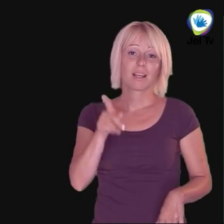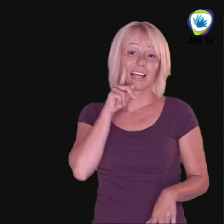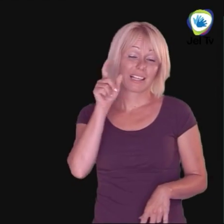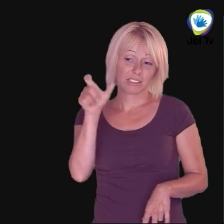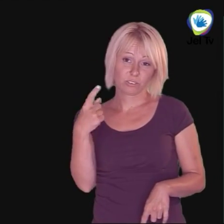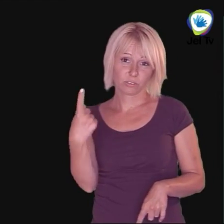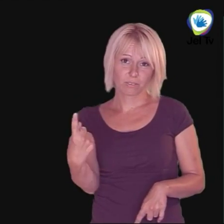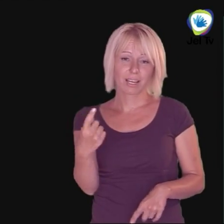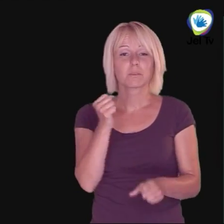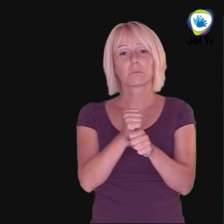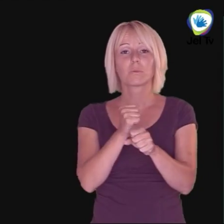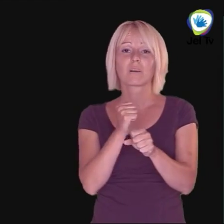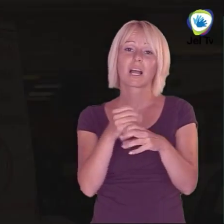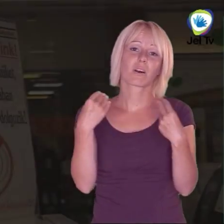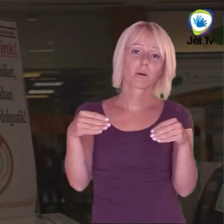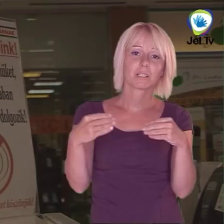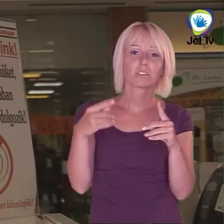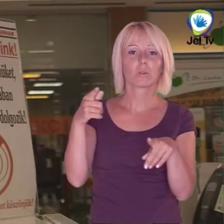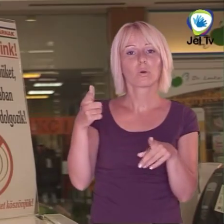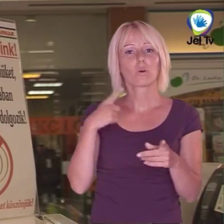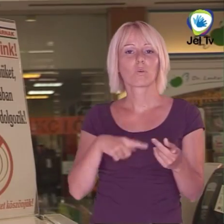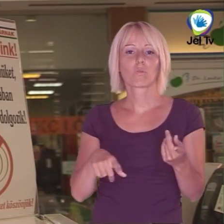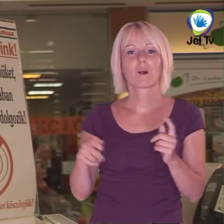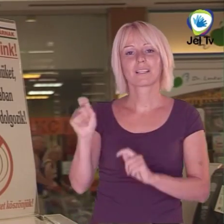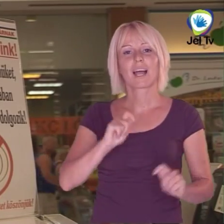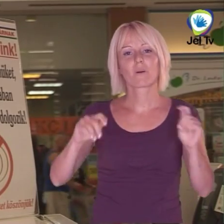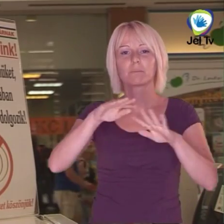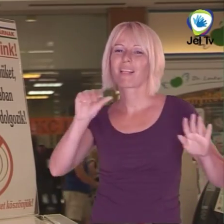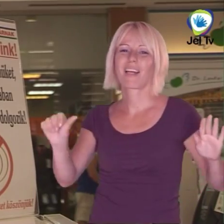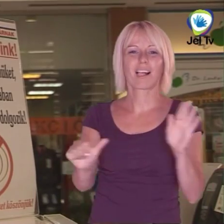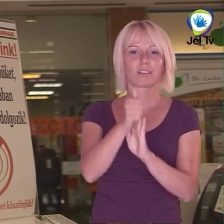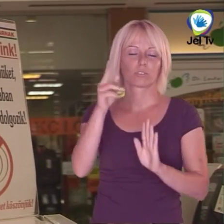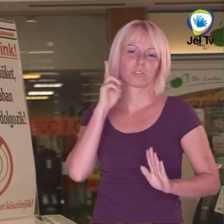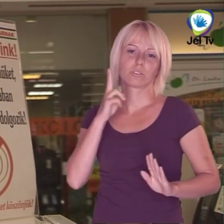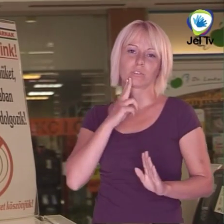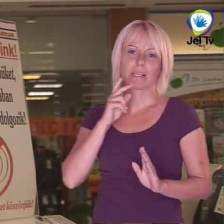István a munkájáról mesél, ő volt az áruházban az első siket pénztáros.